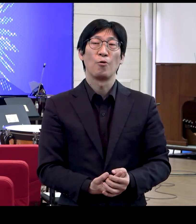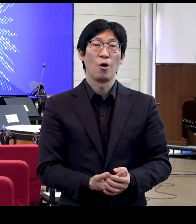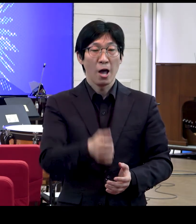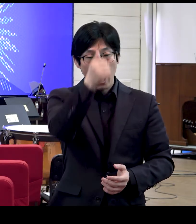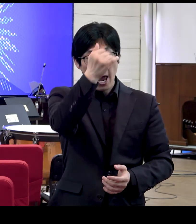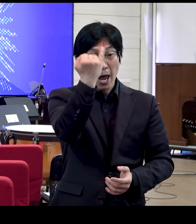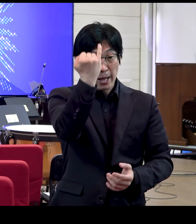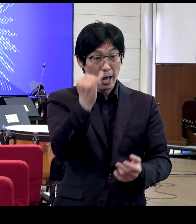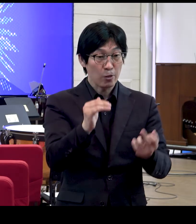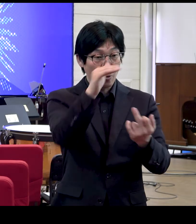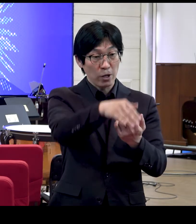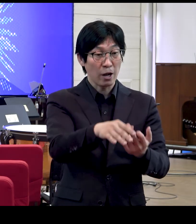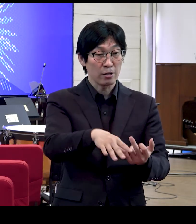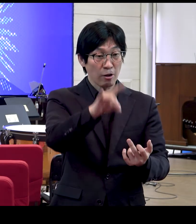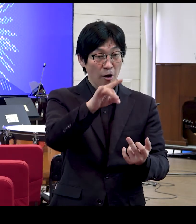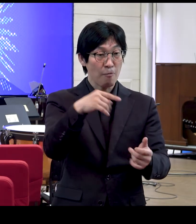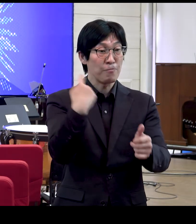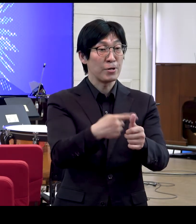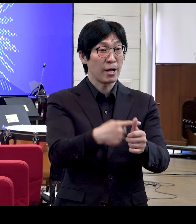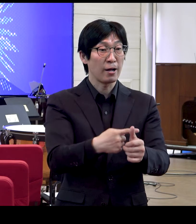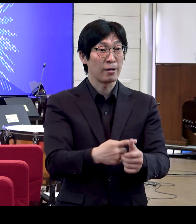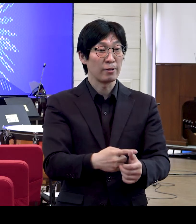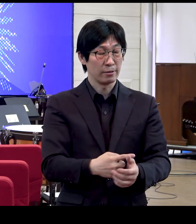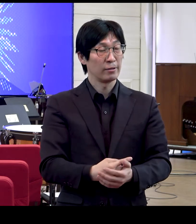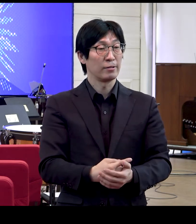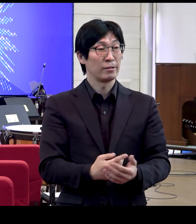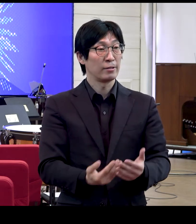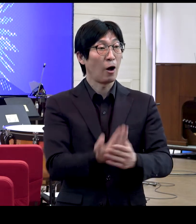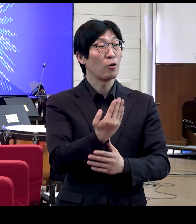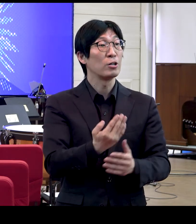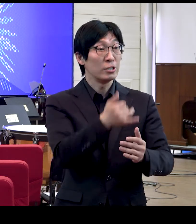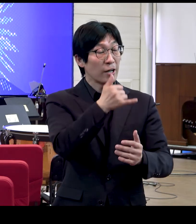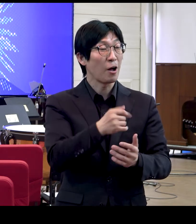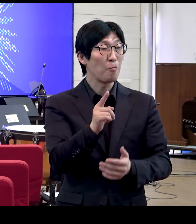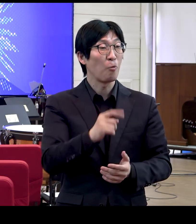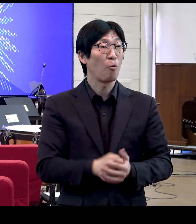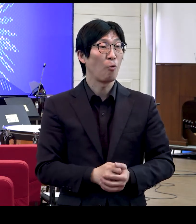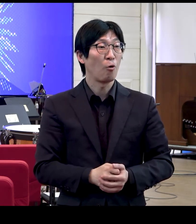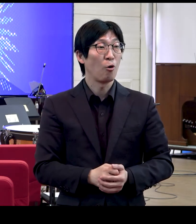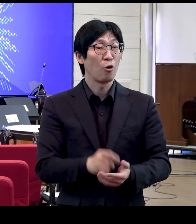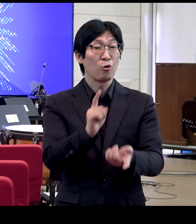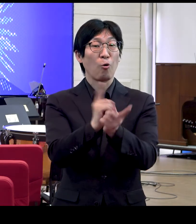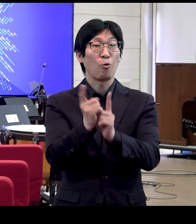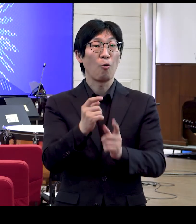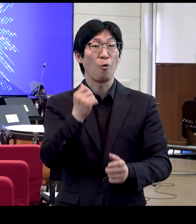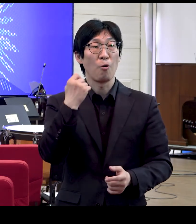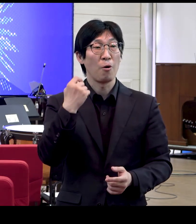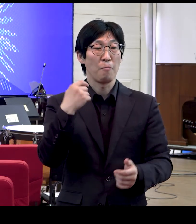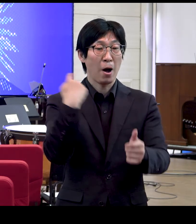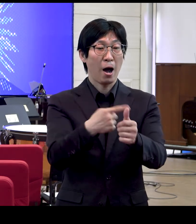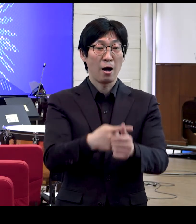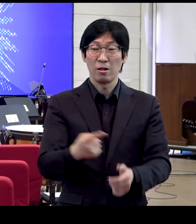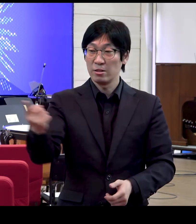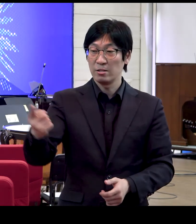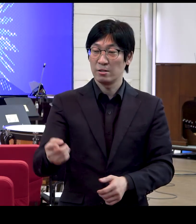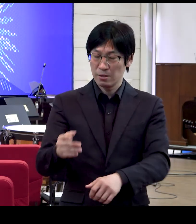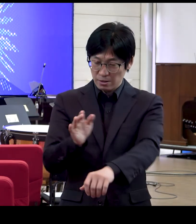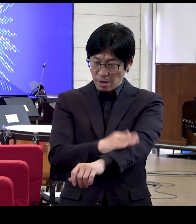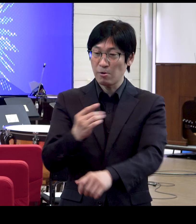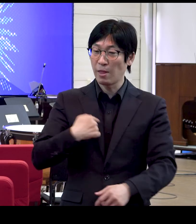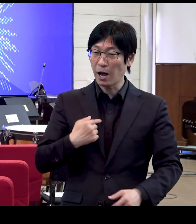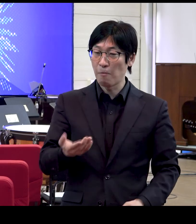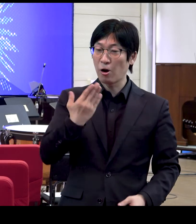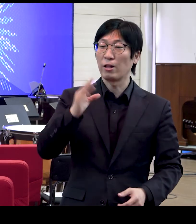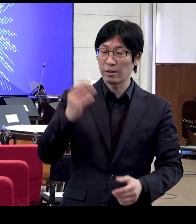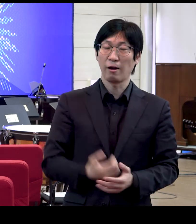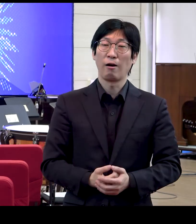보세요. 에덴 동산을 보면요, 그 선악과를 따먹은 다음에 어떤 일이 벌어집니까? 예, 비난하잖아요. 너